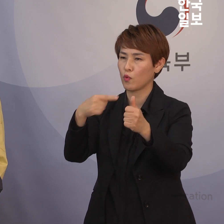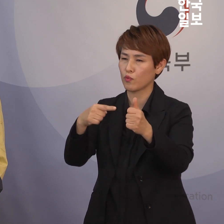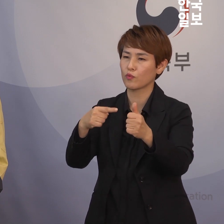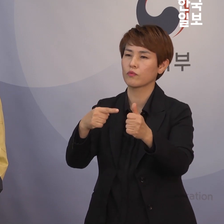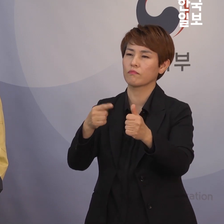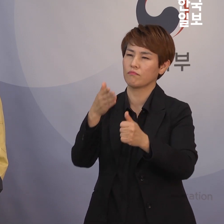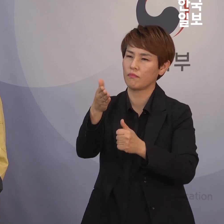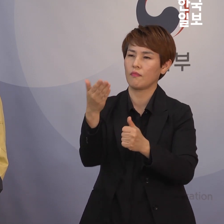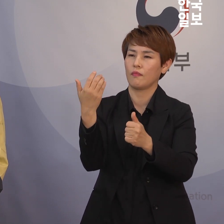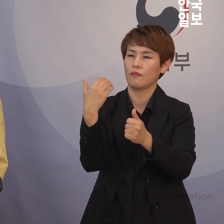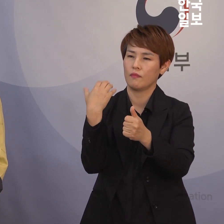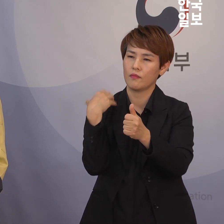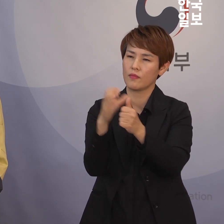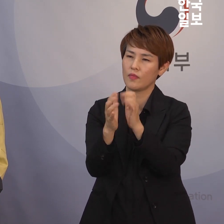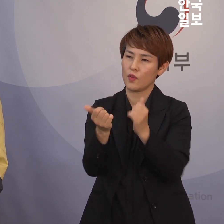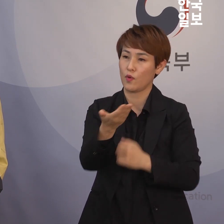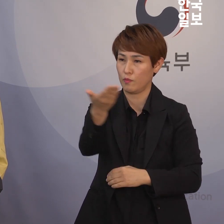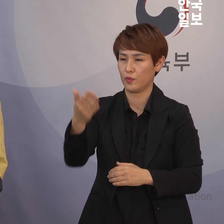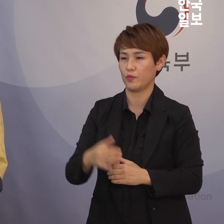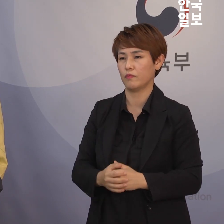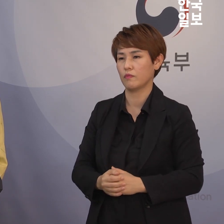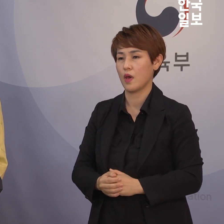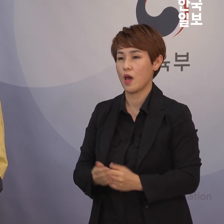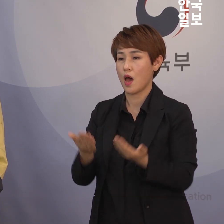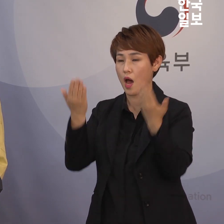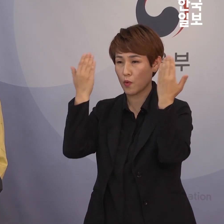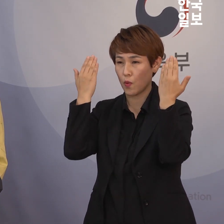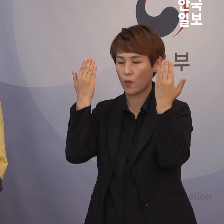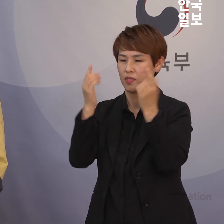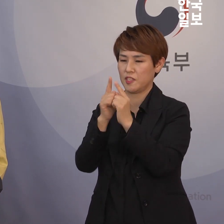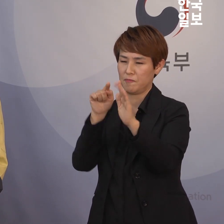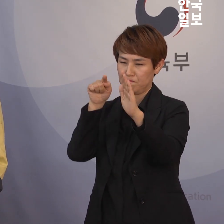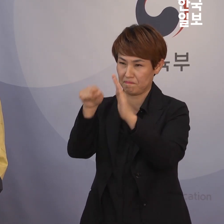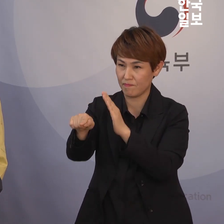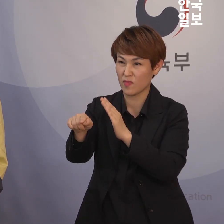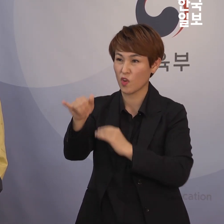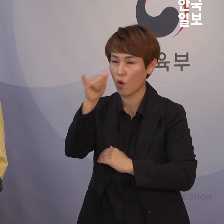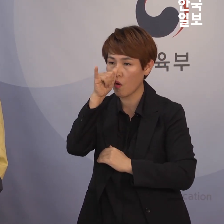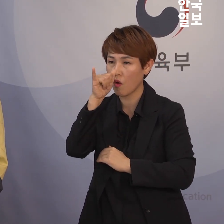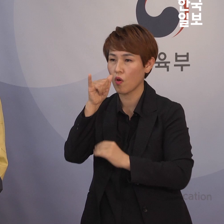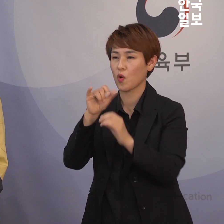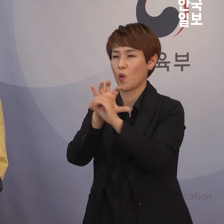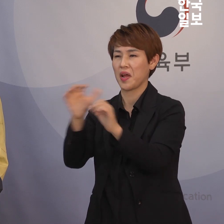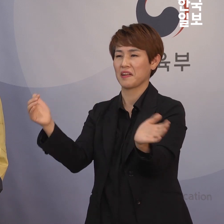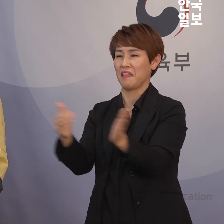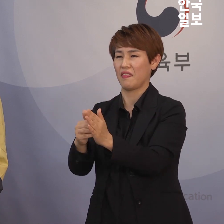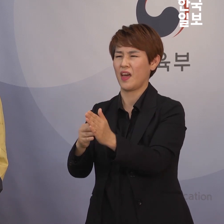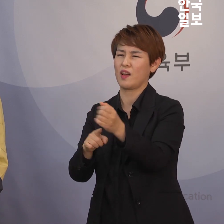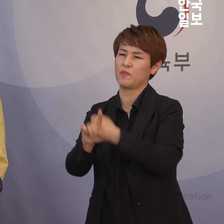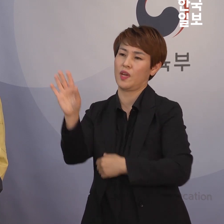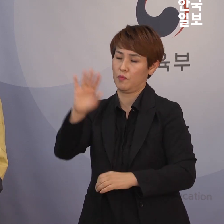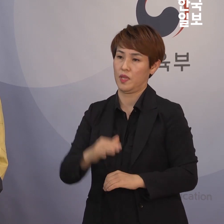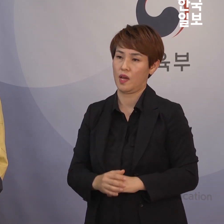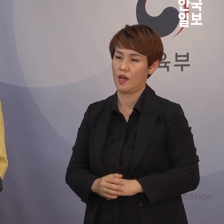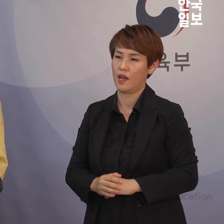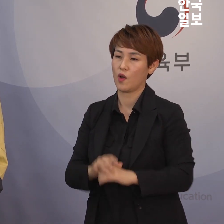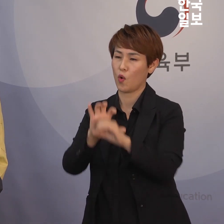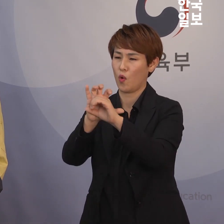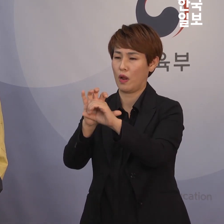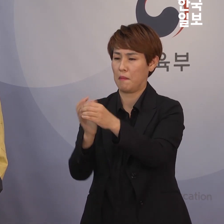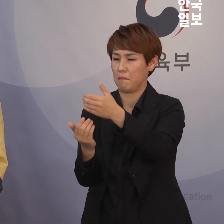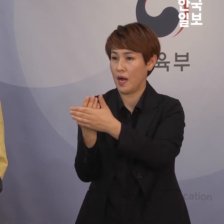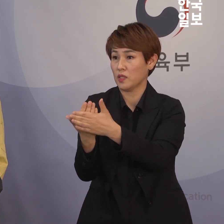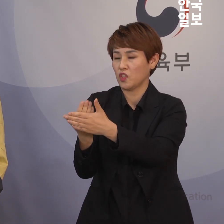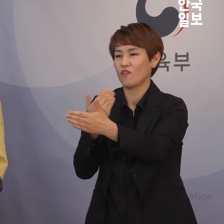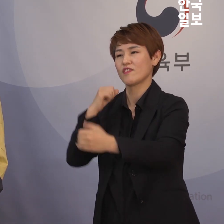가족 여러분, 등교 수업은 코로나19의 종식을 의미하지 않습니다. 코로나 이전에 자유롭고